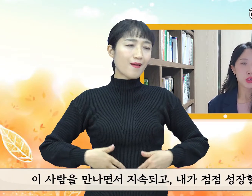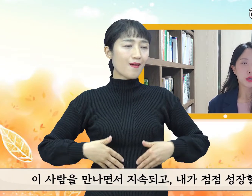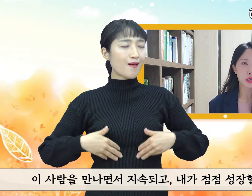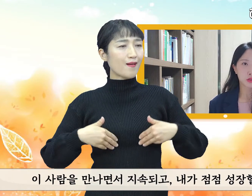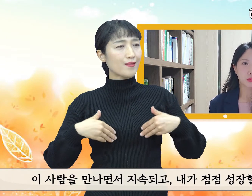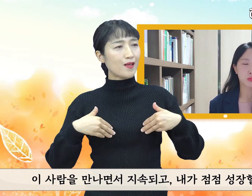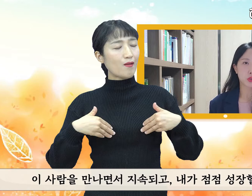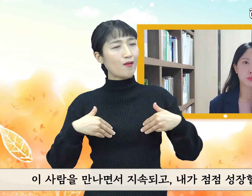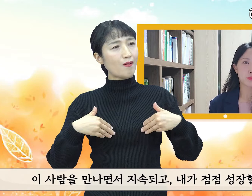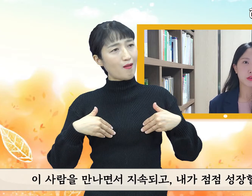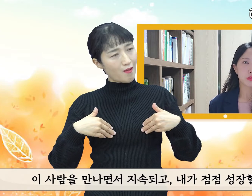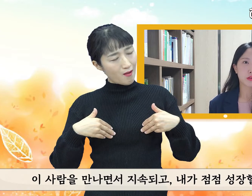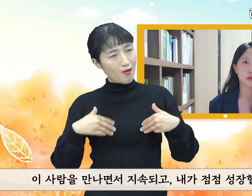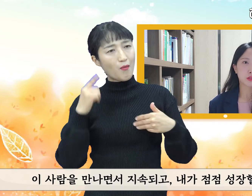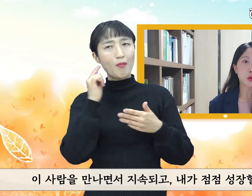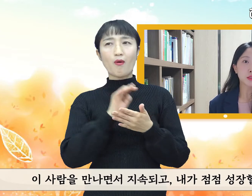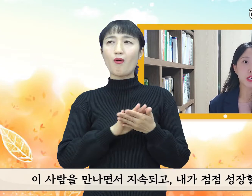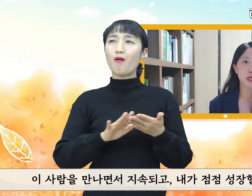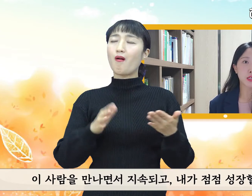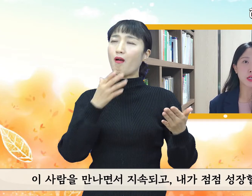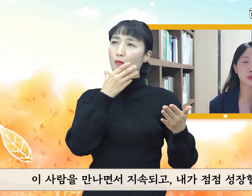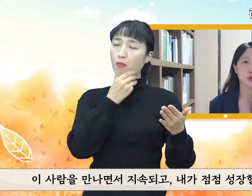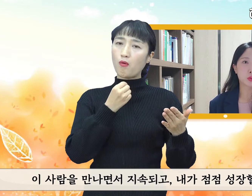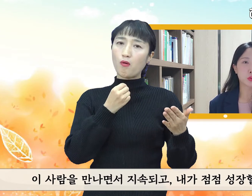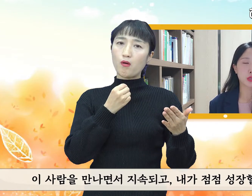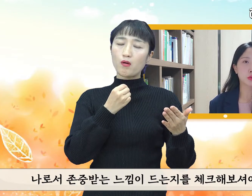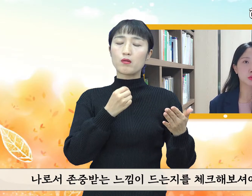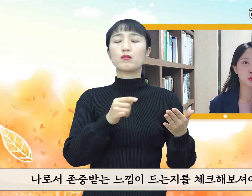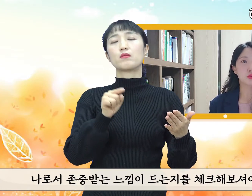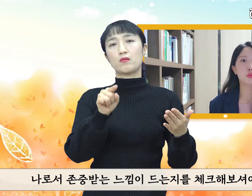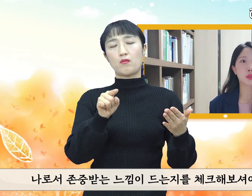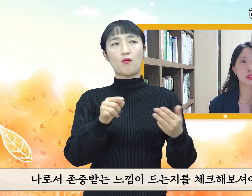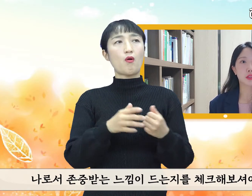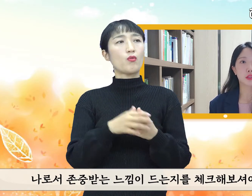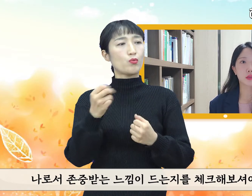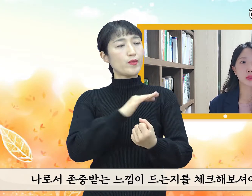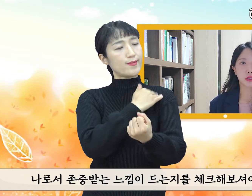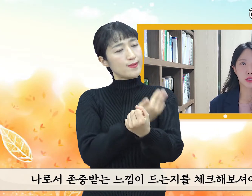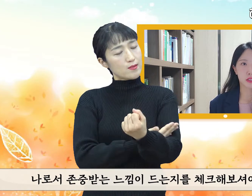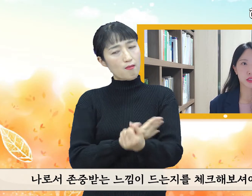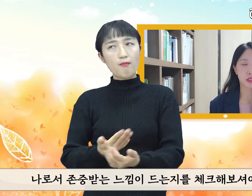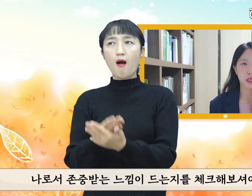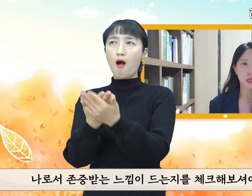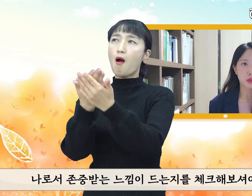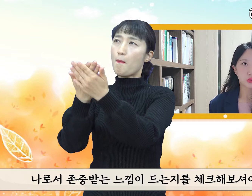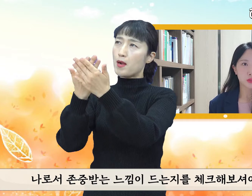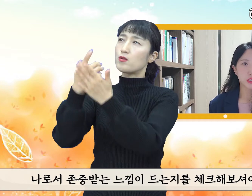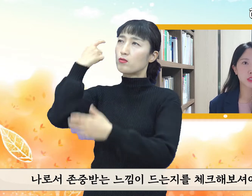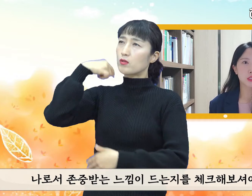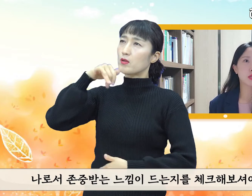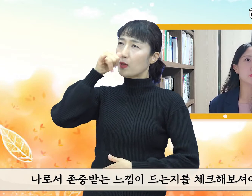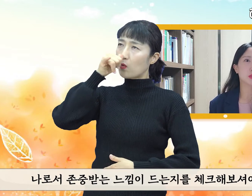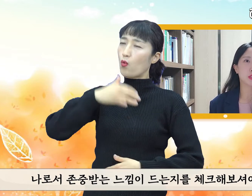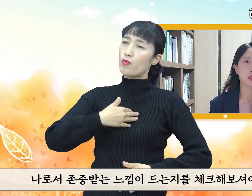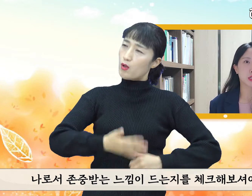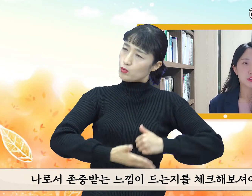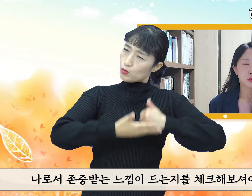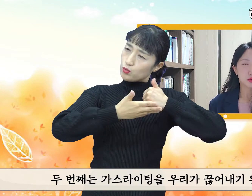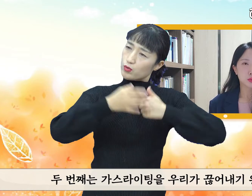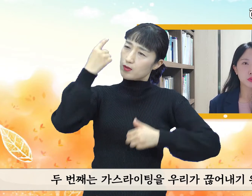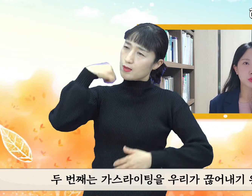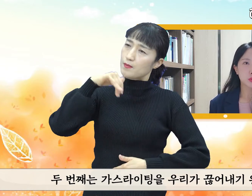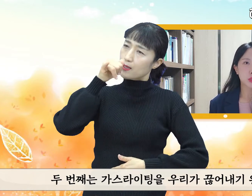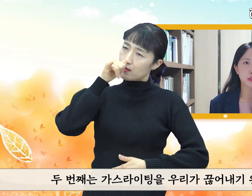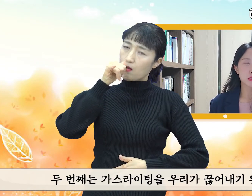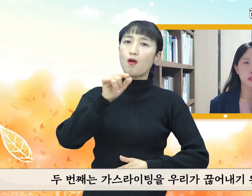지속되고 내가 점점 성장할 수 있고 나로서 존중받는 느낌이 드는지를 꼭 체크를 해보셔야 된다.